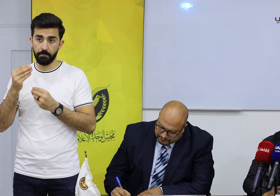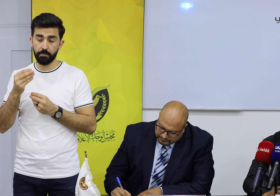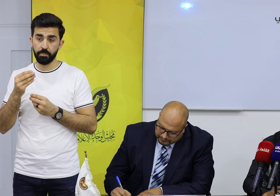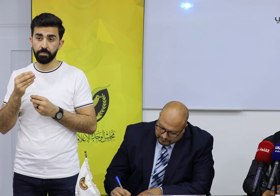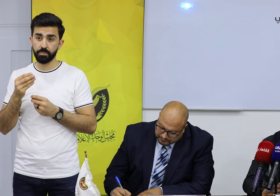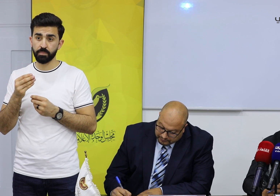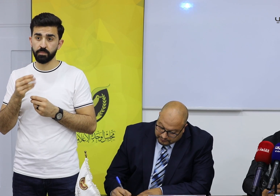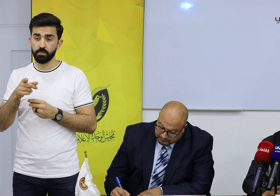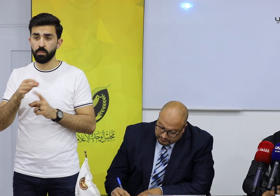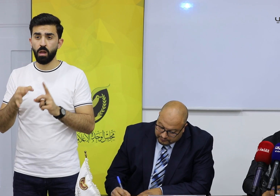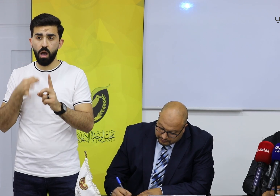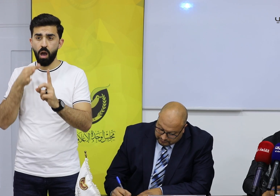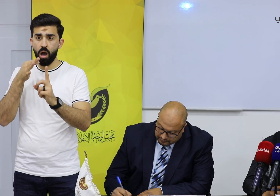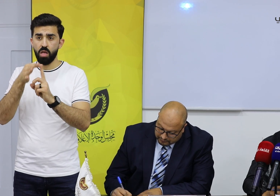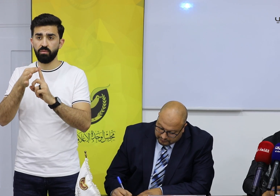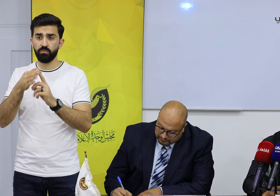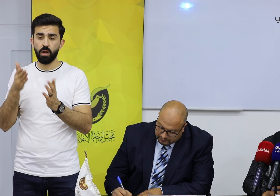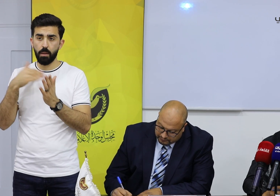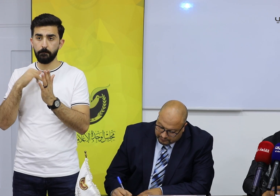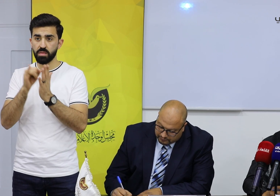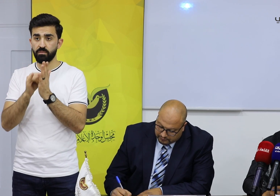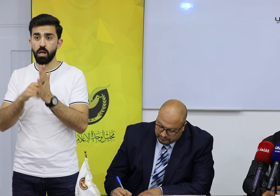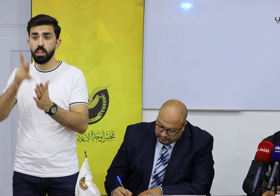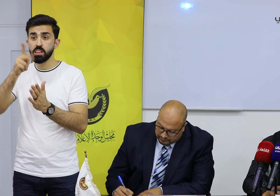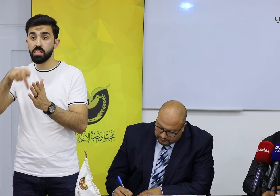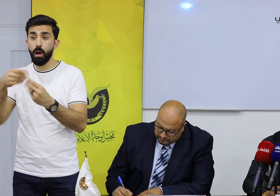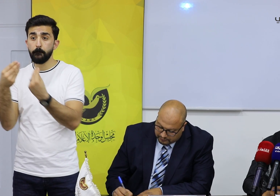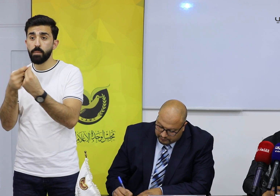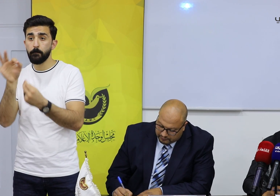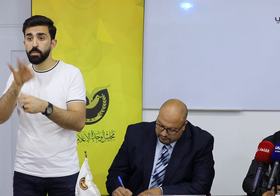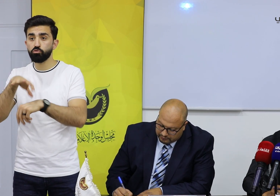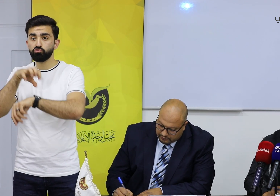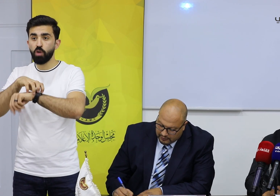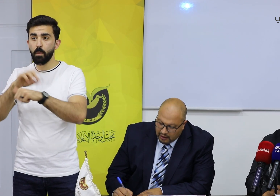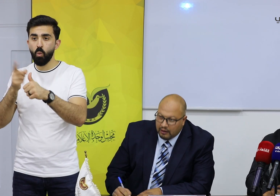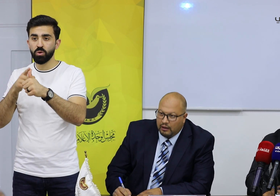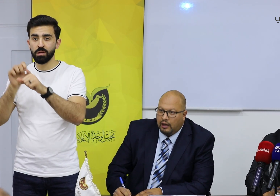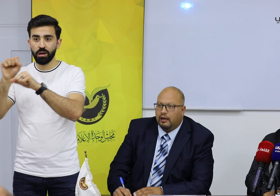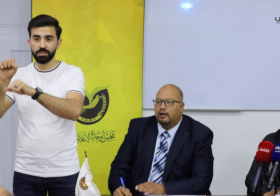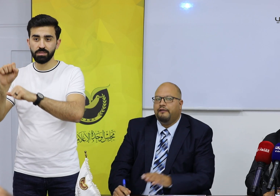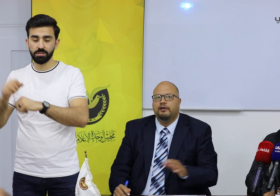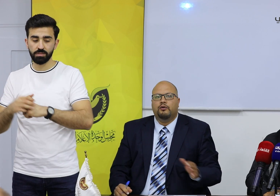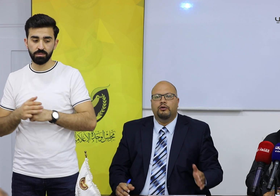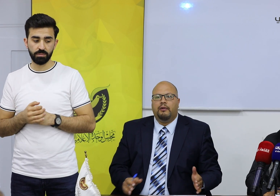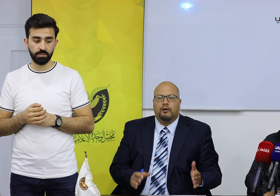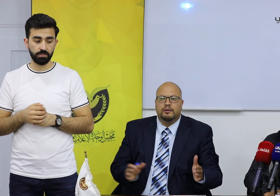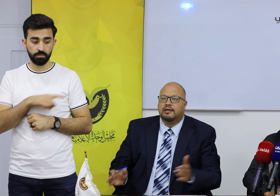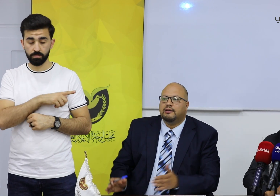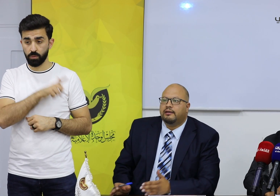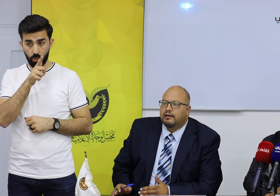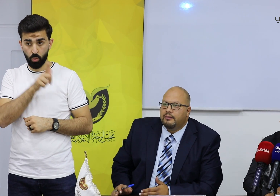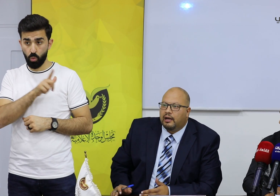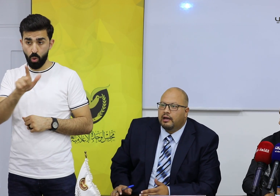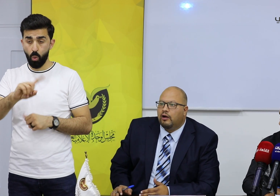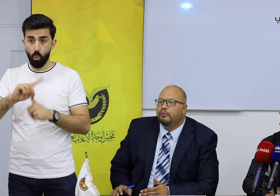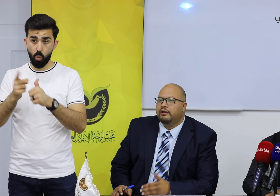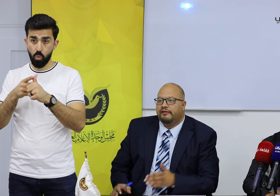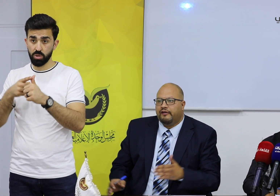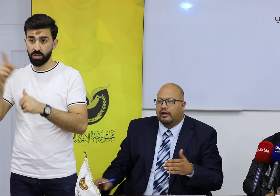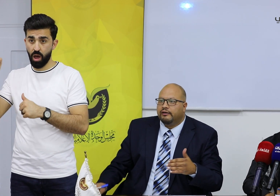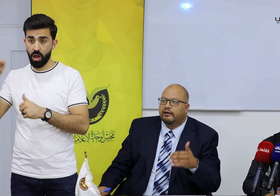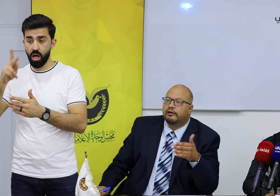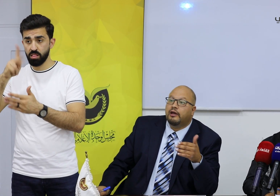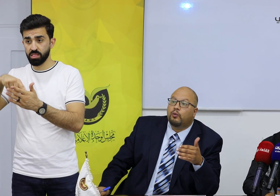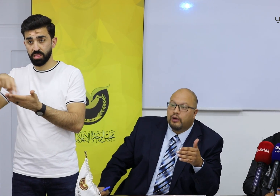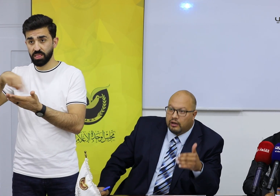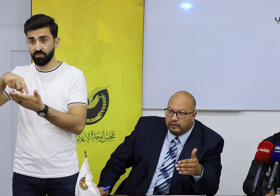يكون هذا ضمن منهاج، هذا يكون الاتفاق مع وزاره التعليم العالي والبحث العلمي. هلا هذا في يكون مع وزاره التعليم العالي او